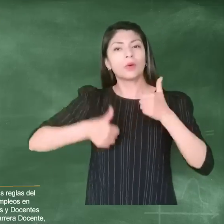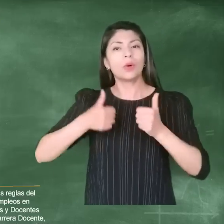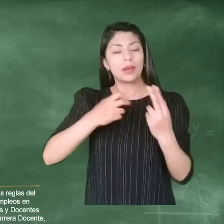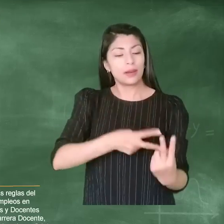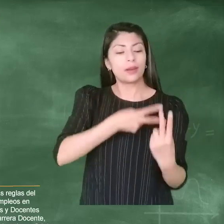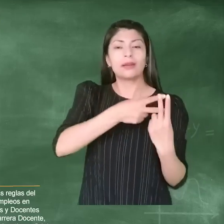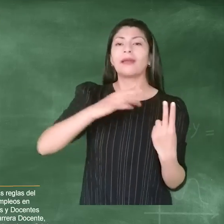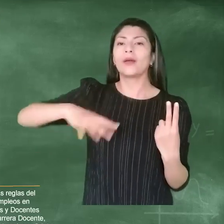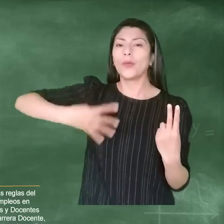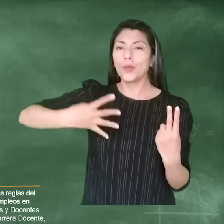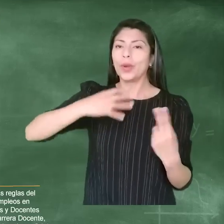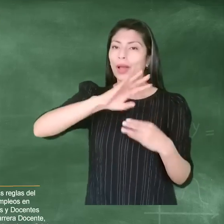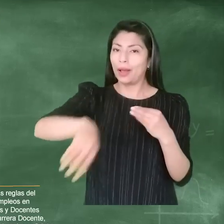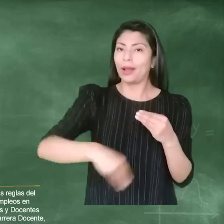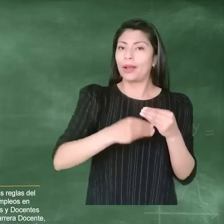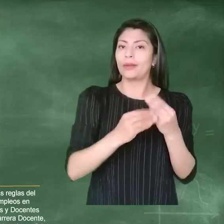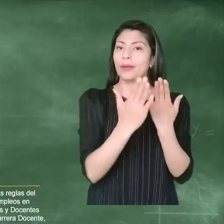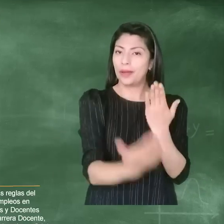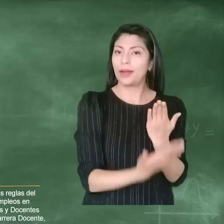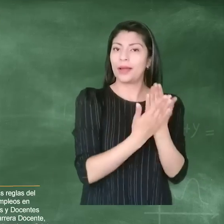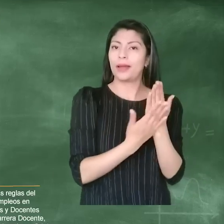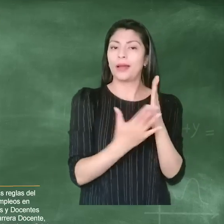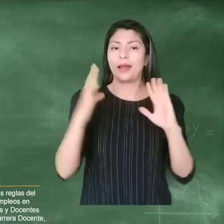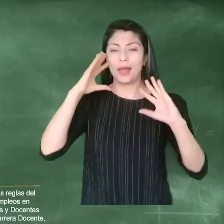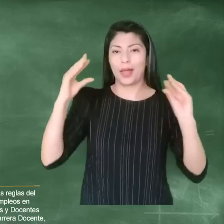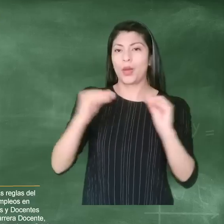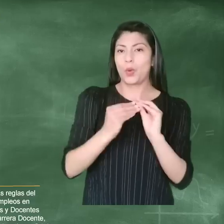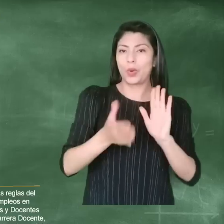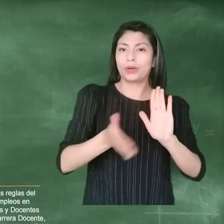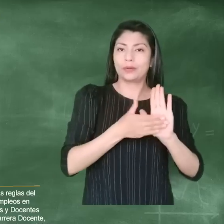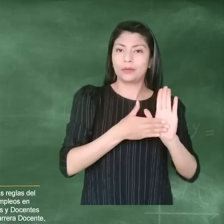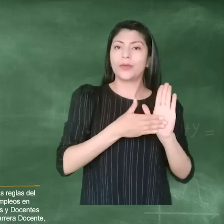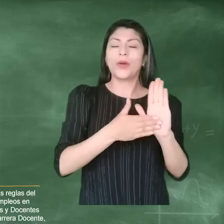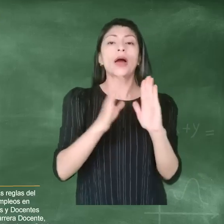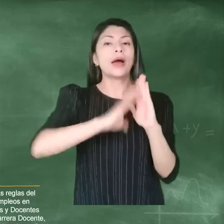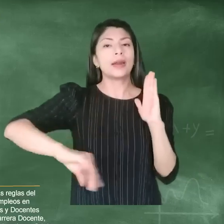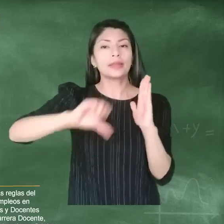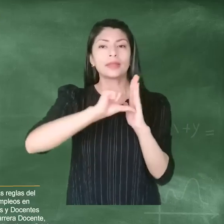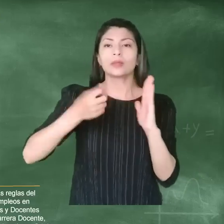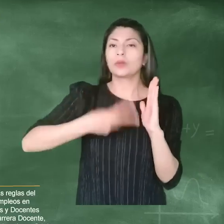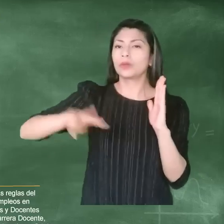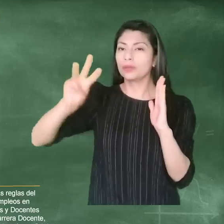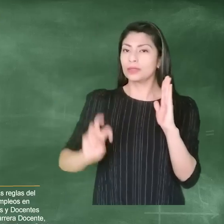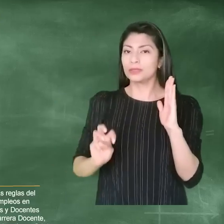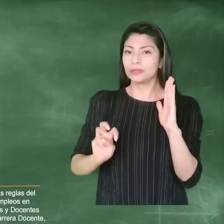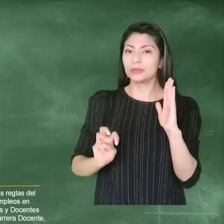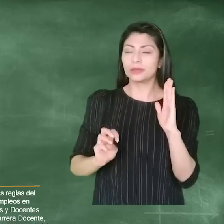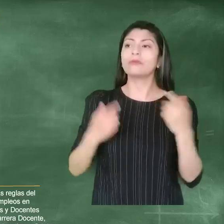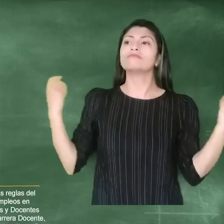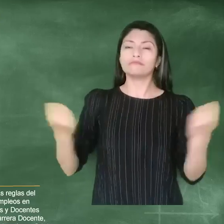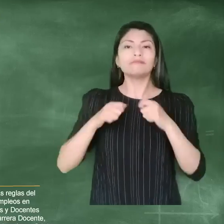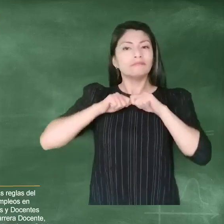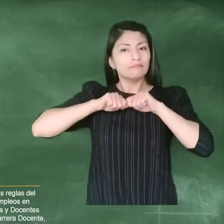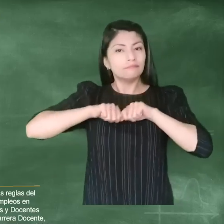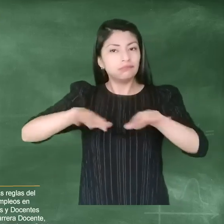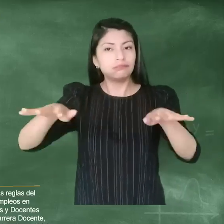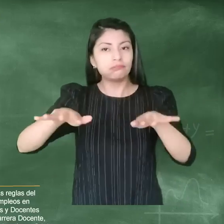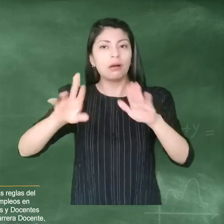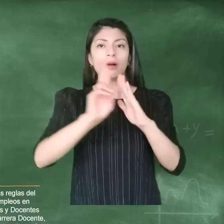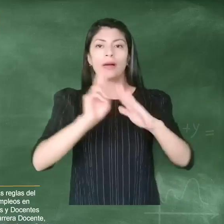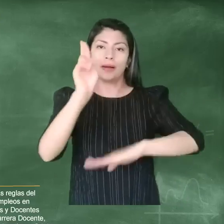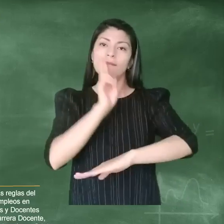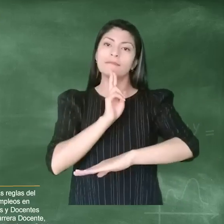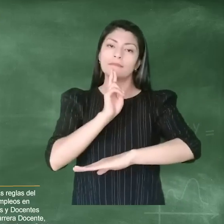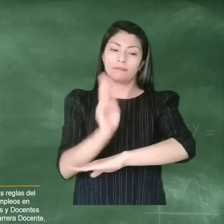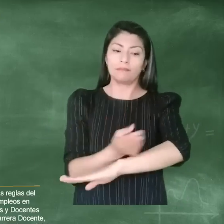especificaciones técnicas establecidas en el numeral 4 del anexo del presente acuerdo. Artículo 18.